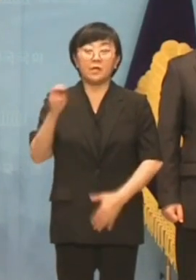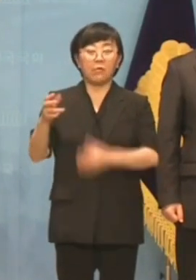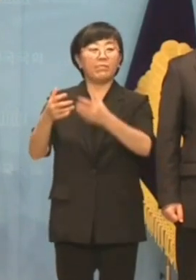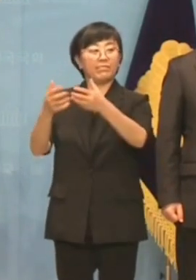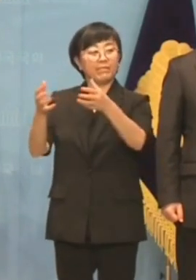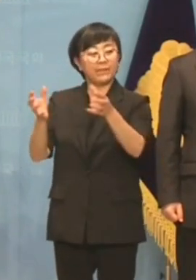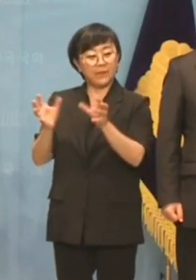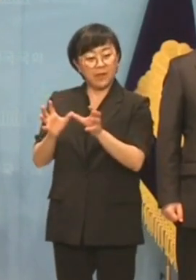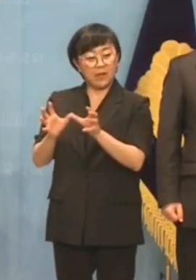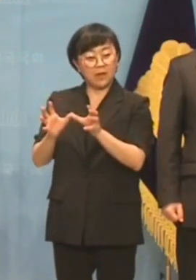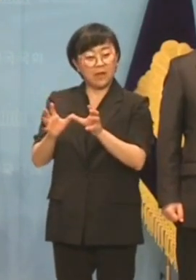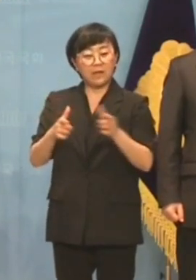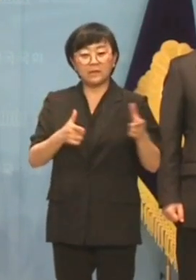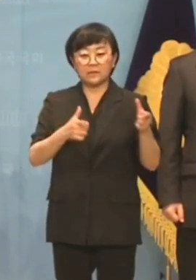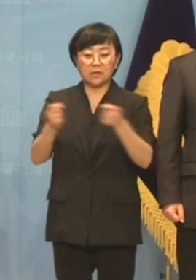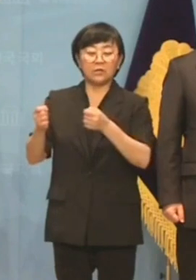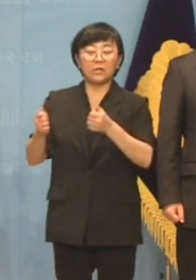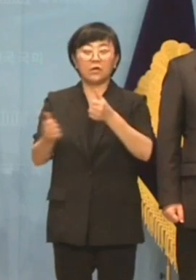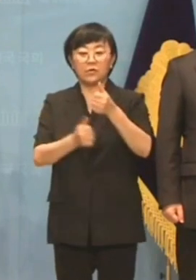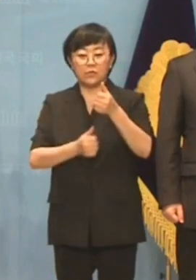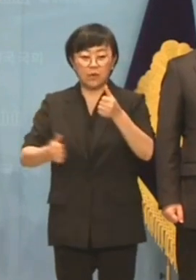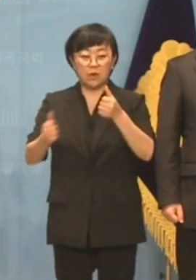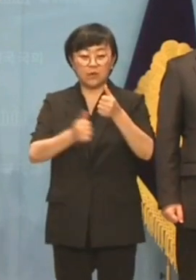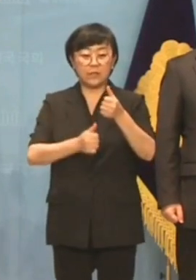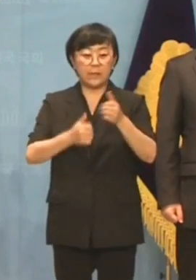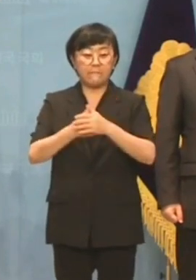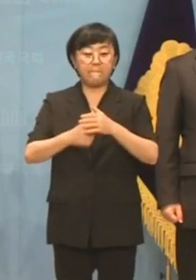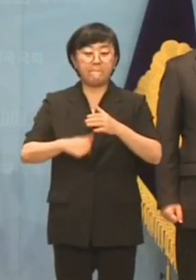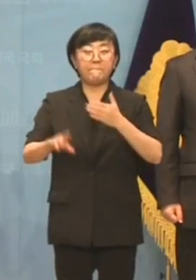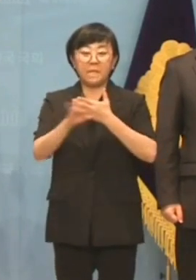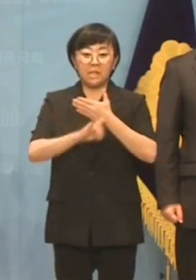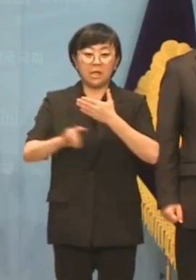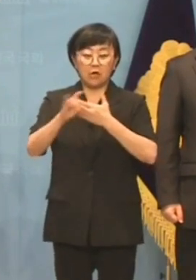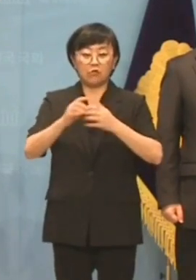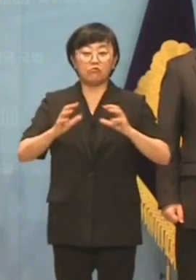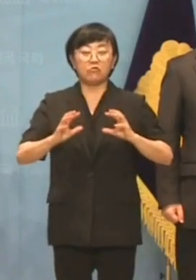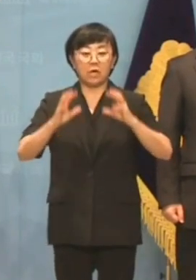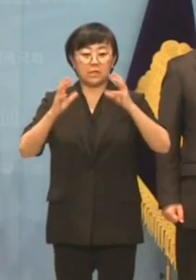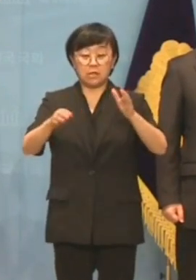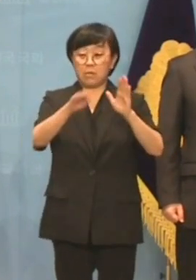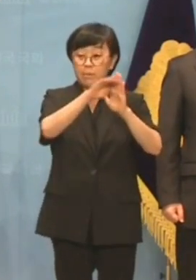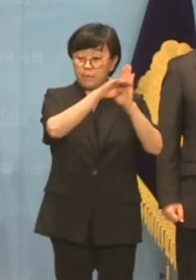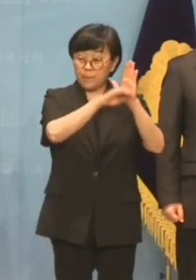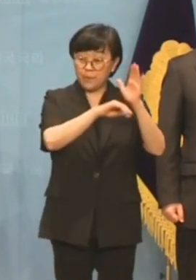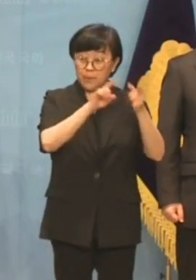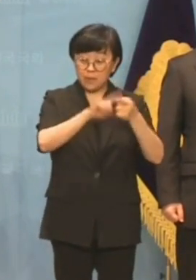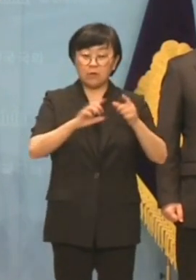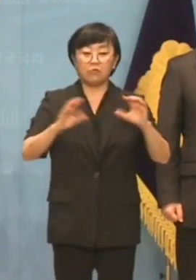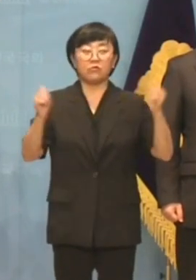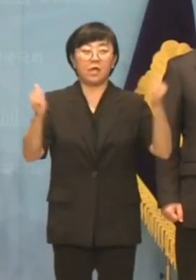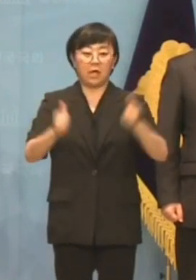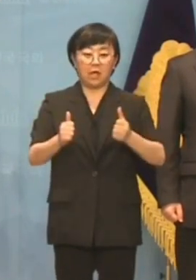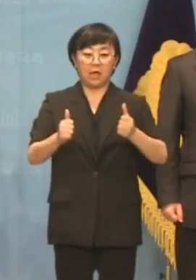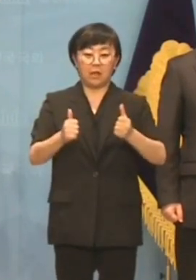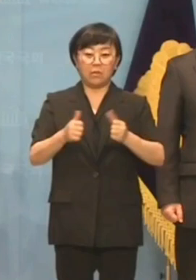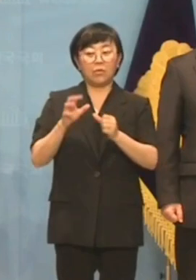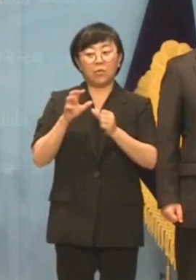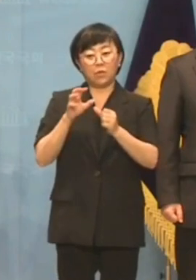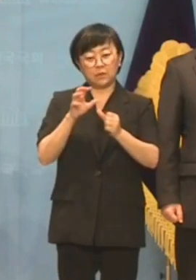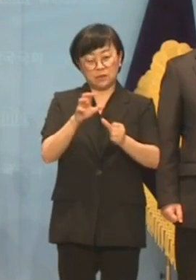여당은 전원위원회를 핑계로 지금 중차대한 국가적 현안에 대한 국회의